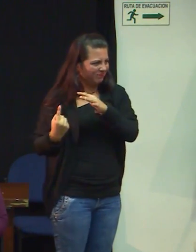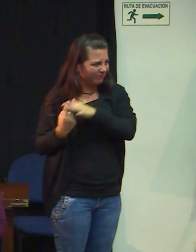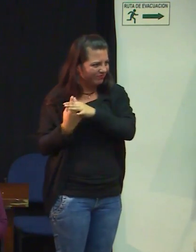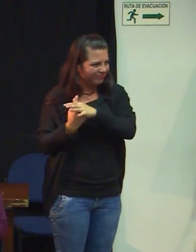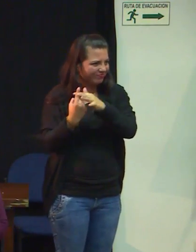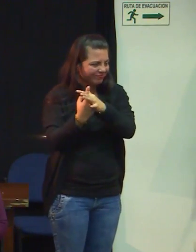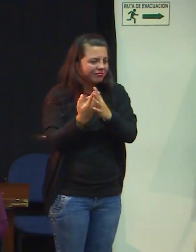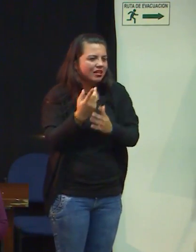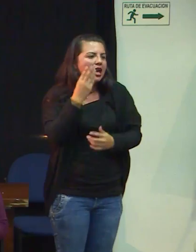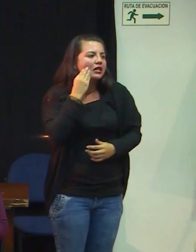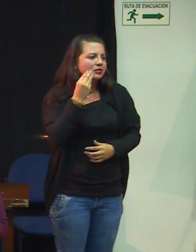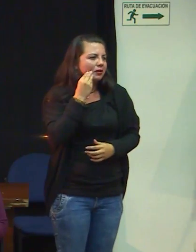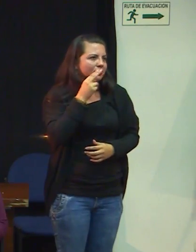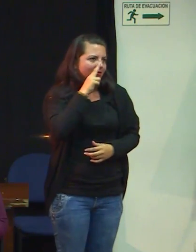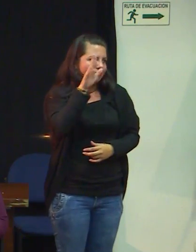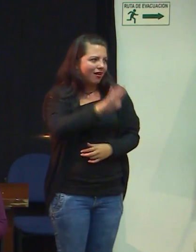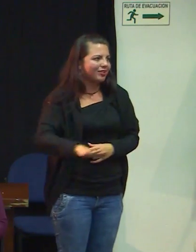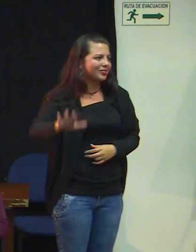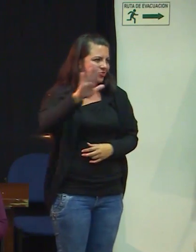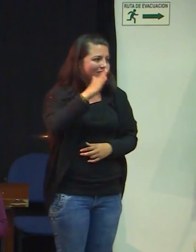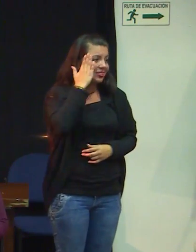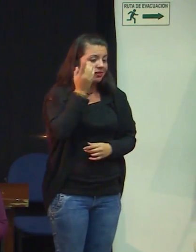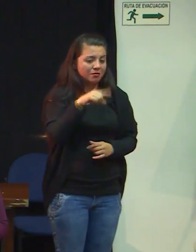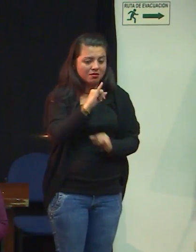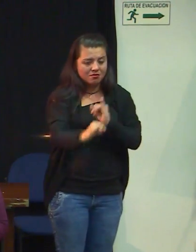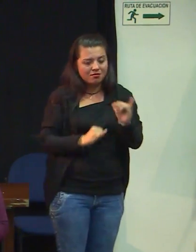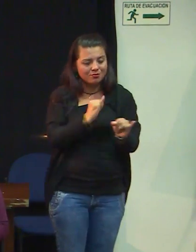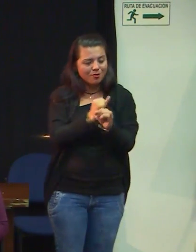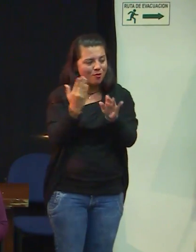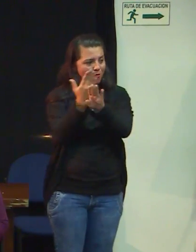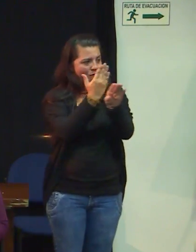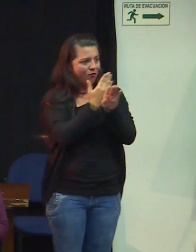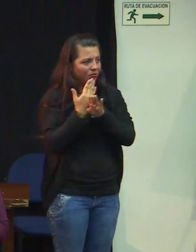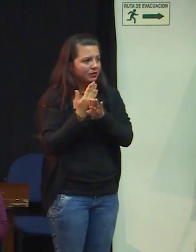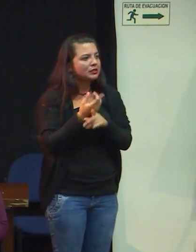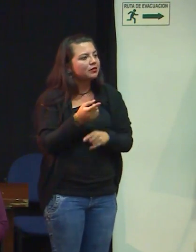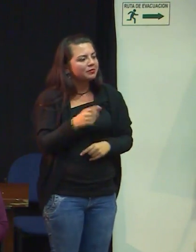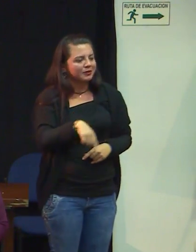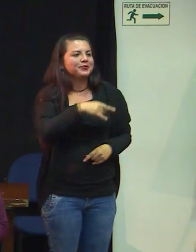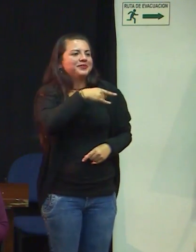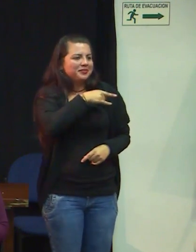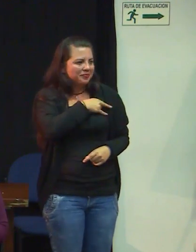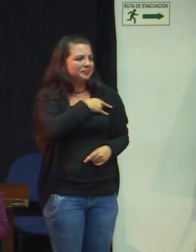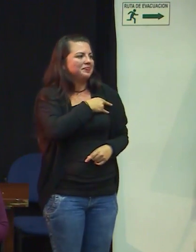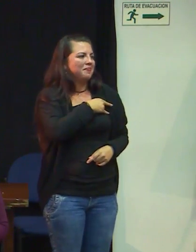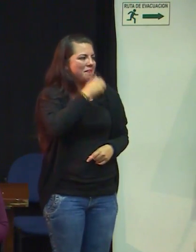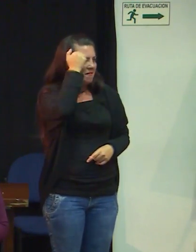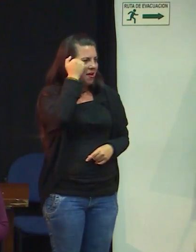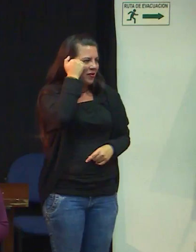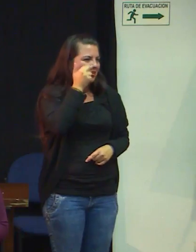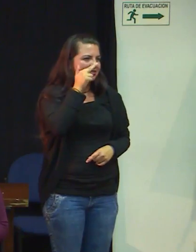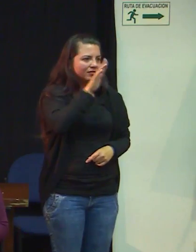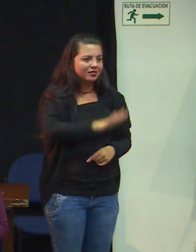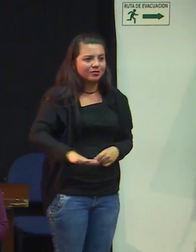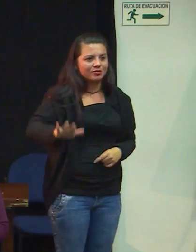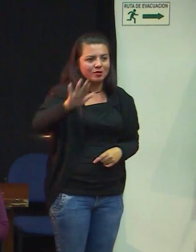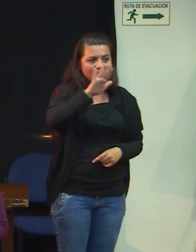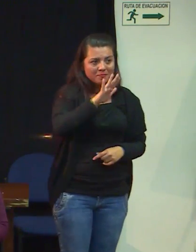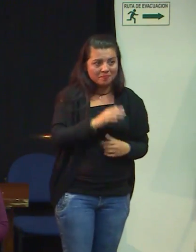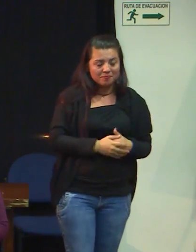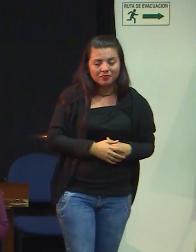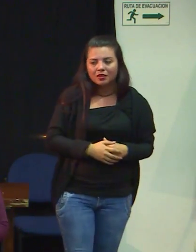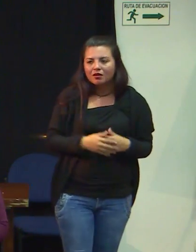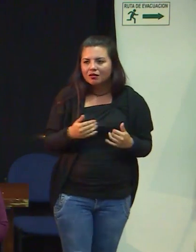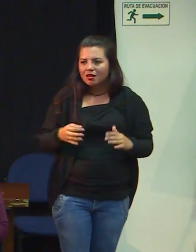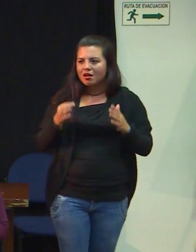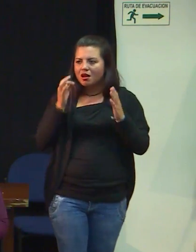vivenciadas pues a nivel nacional, también a nivel internacional y en cuanto a Universidad Pedagógica Nacional. El sentido de nuestro